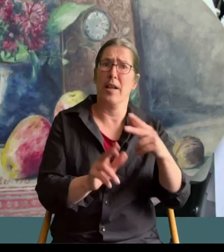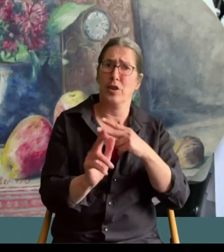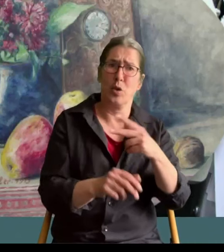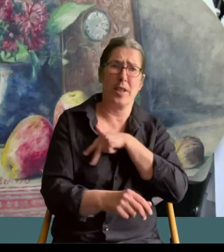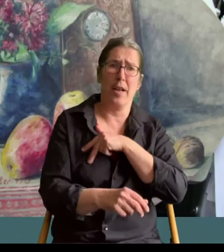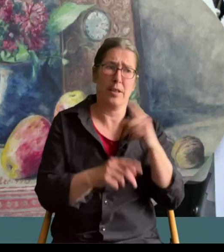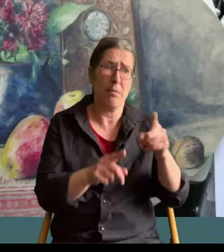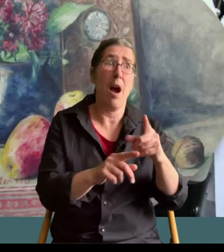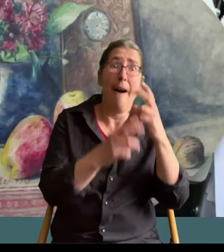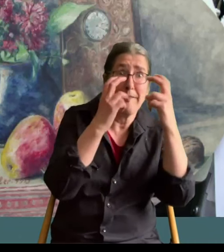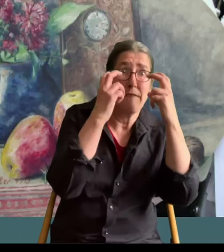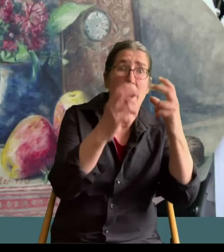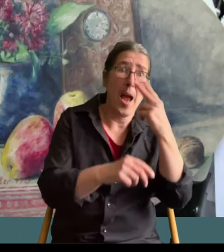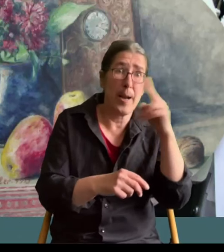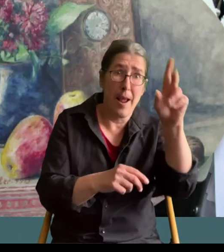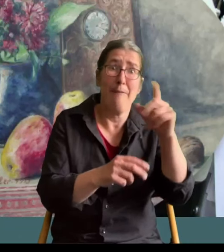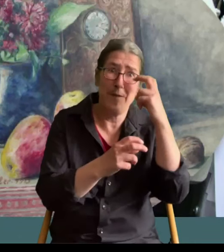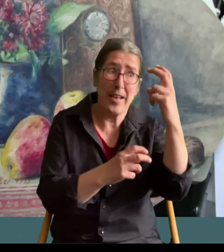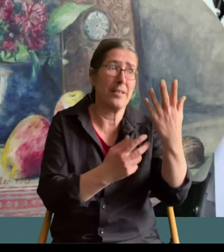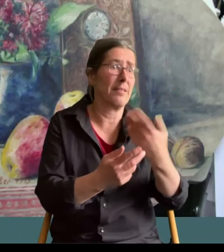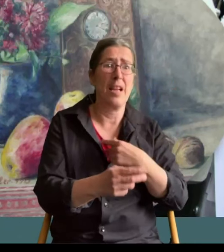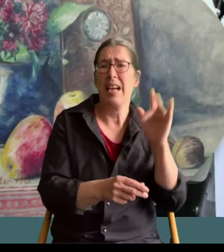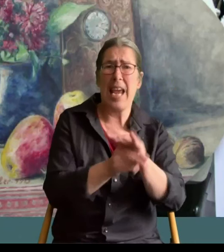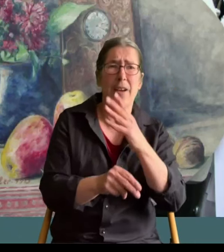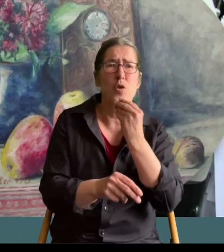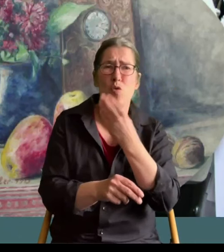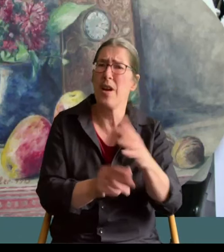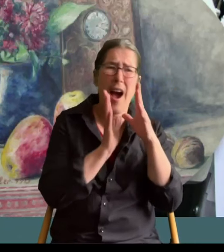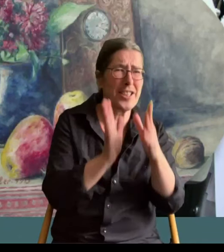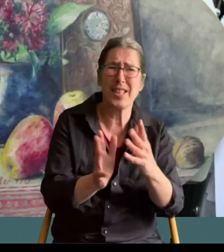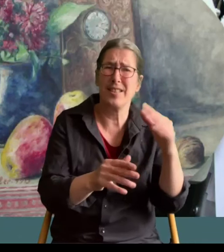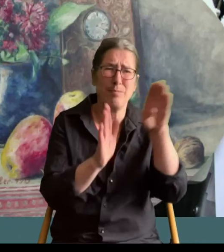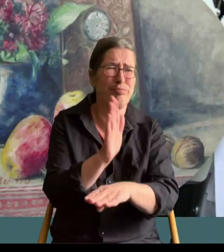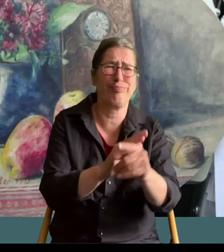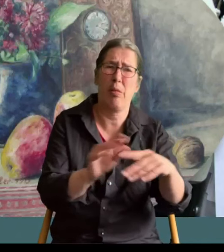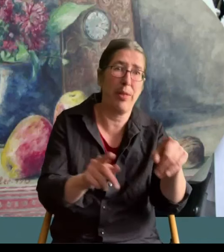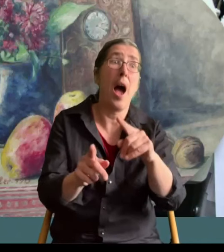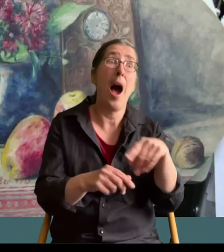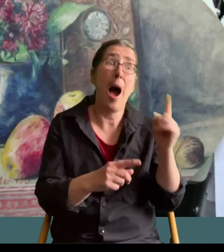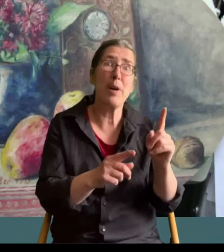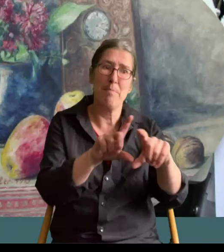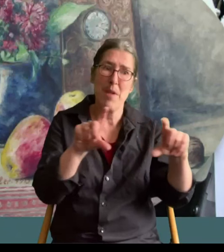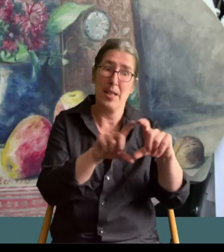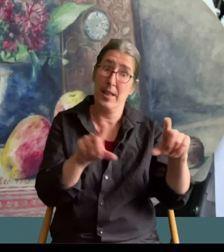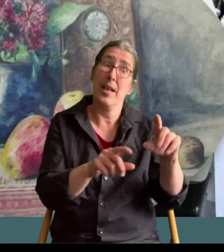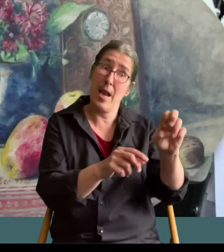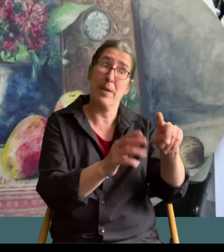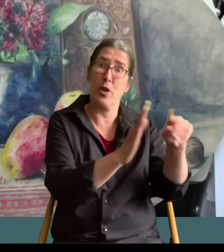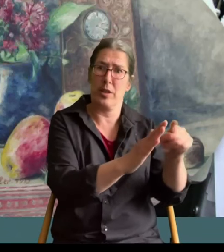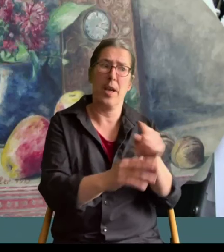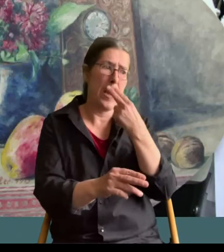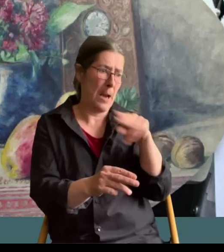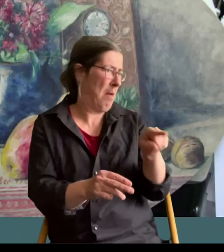echter Nationalsozialist. Er war Anhänger Hitlers und war ein Antisemit und ein Rassist. Aber auch die Bilder von Emil